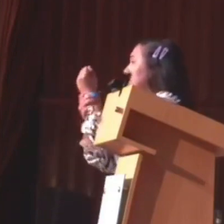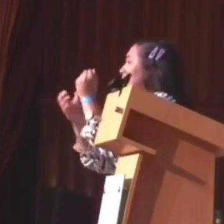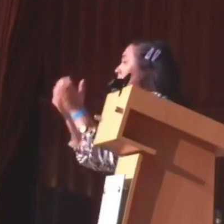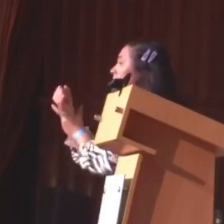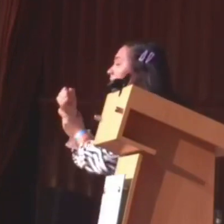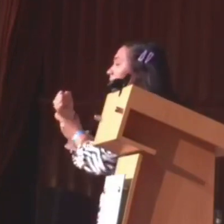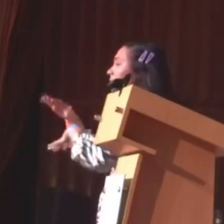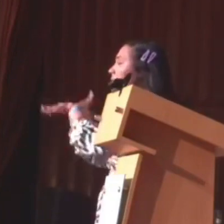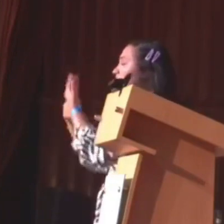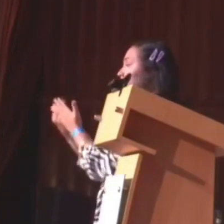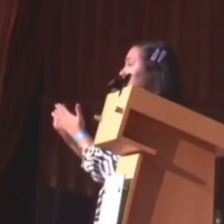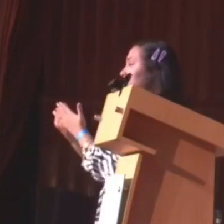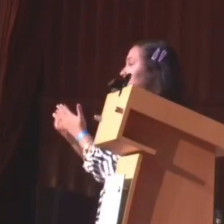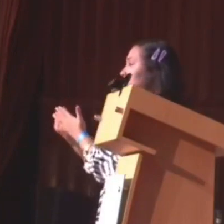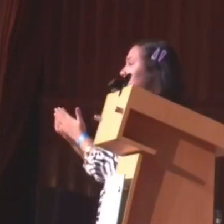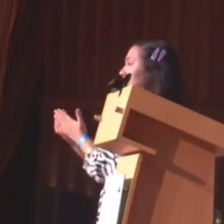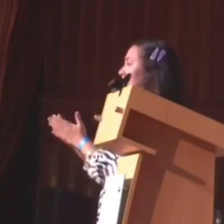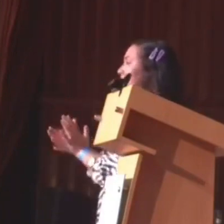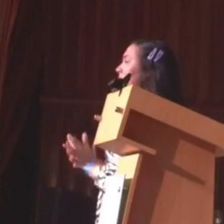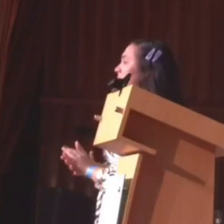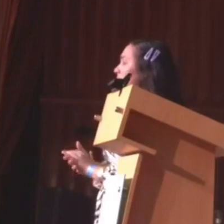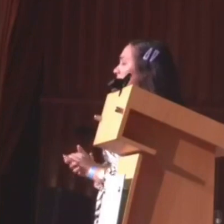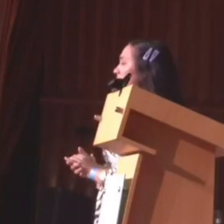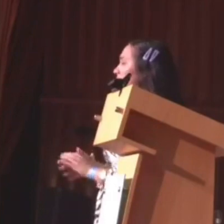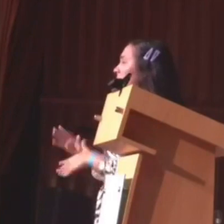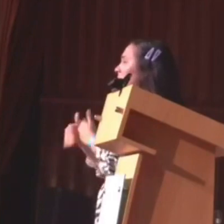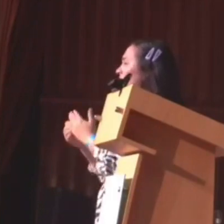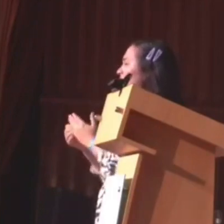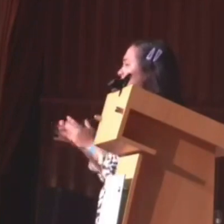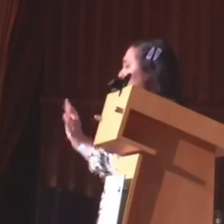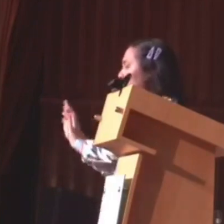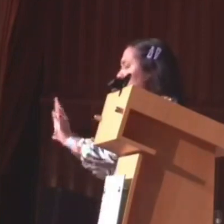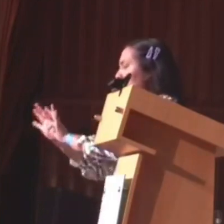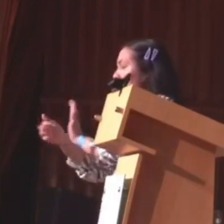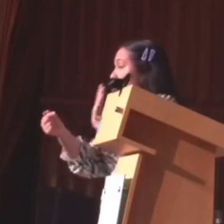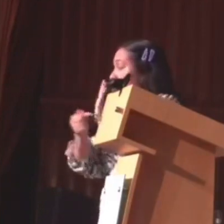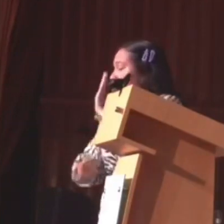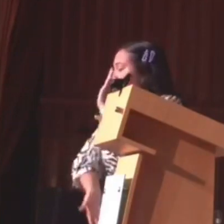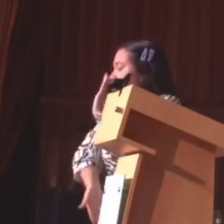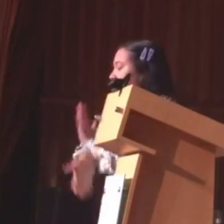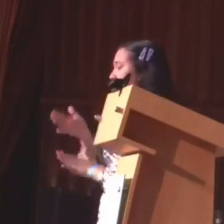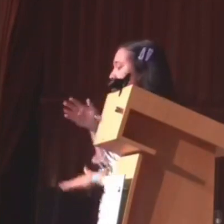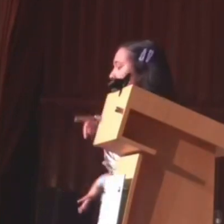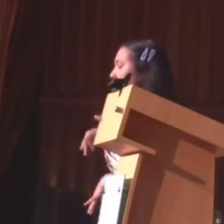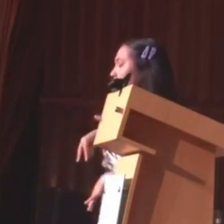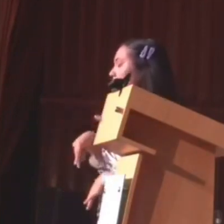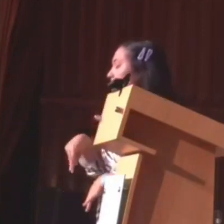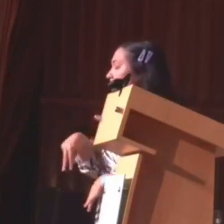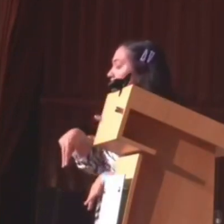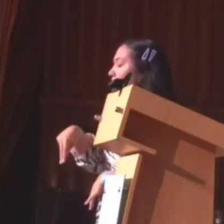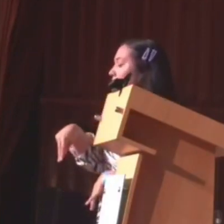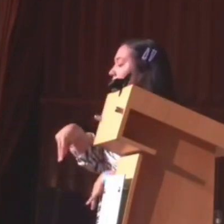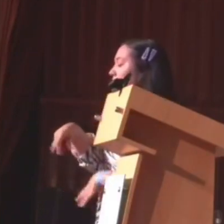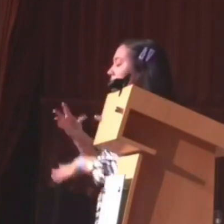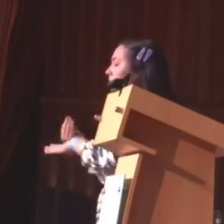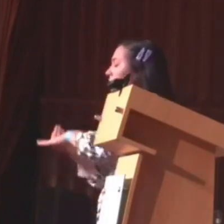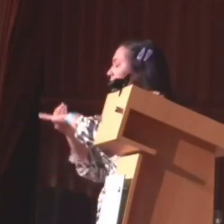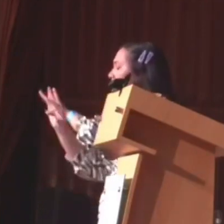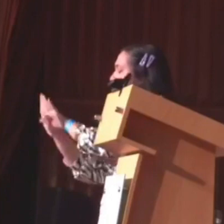de madera y una cantidad de llaves metidas aquí, y me iba tempranito a abrir la puerta del templo.